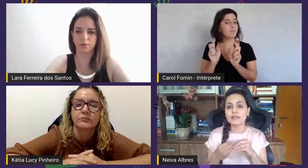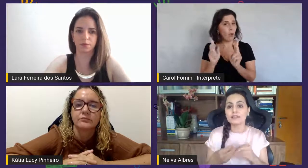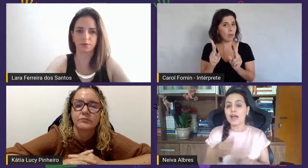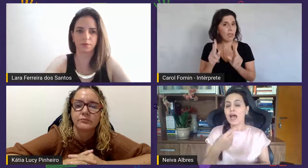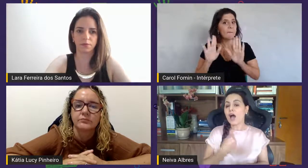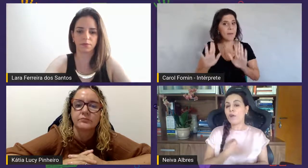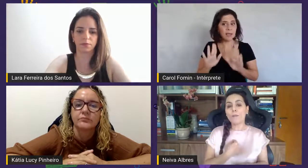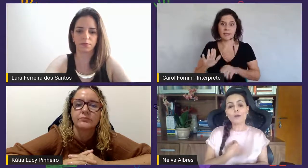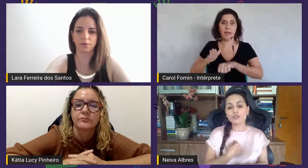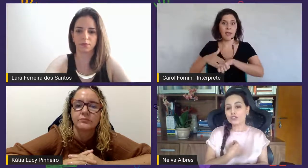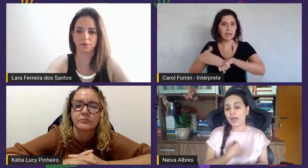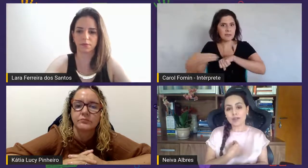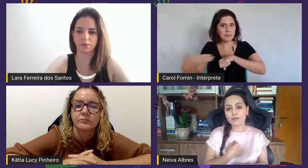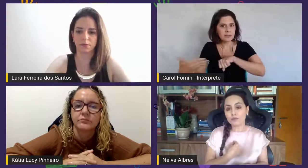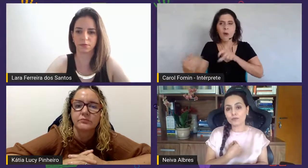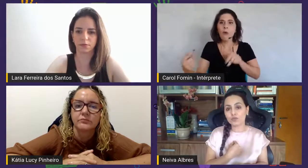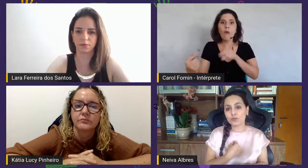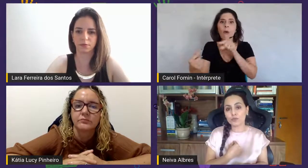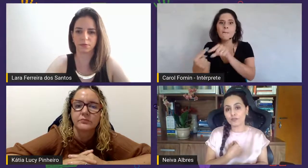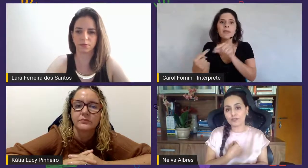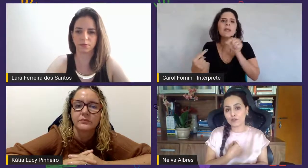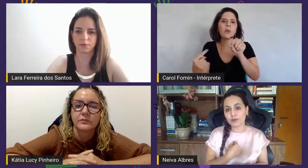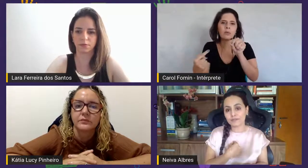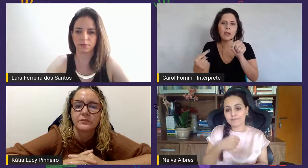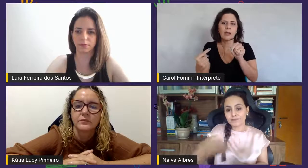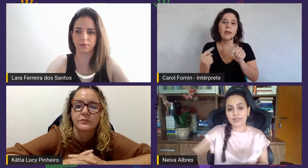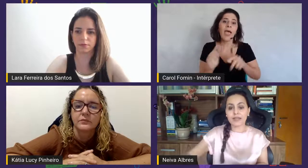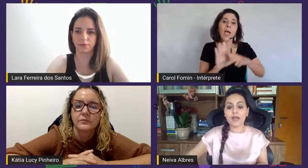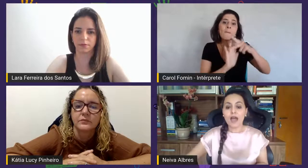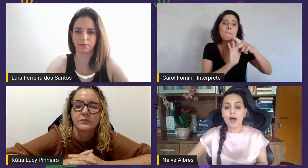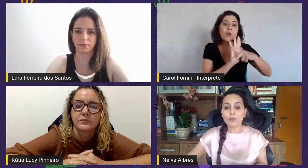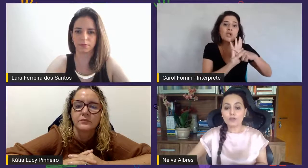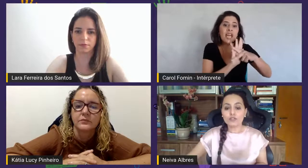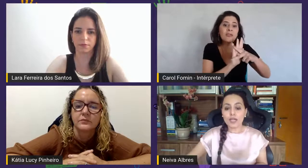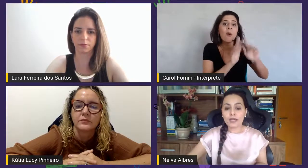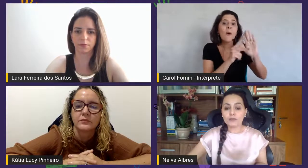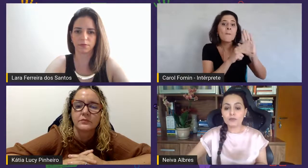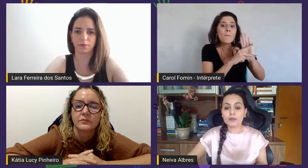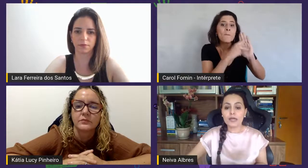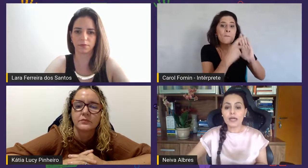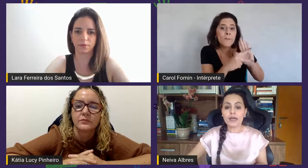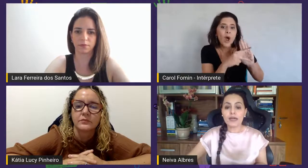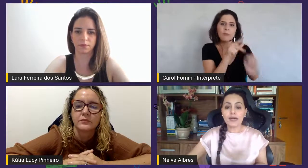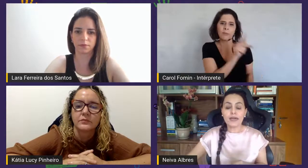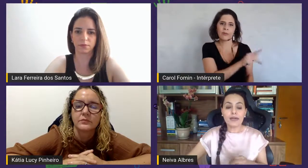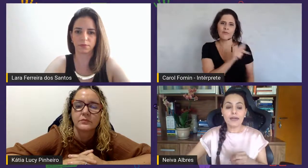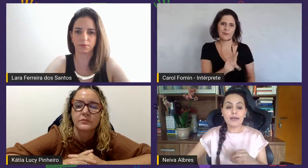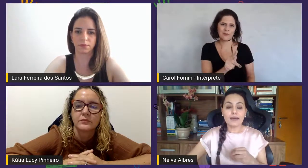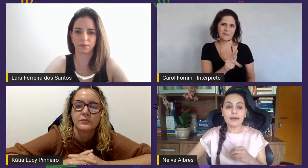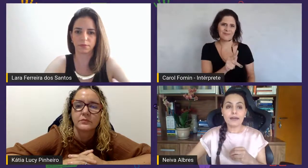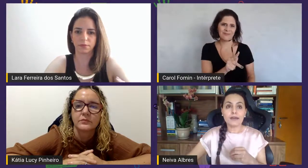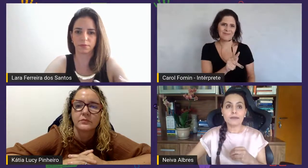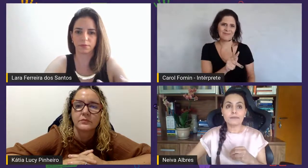muitas vezes, a um projeto de um professor, né? Ao projeto